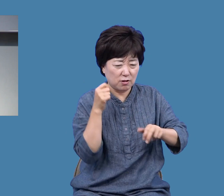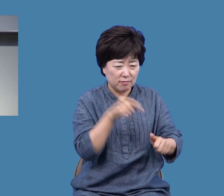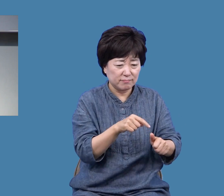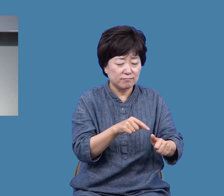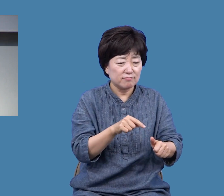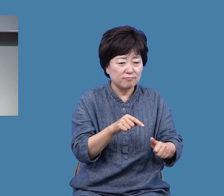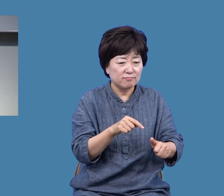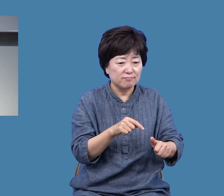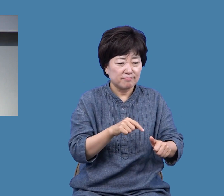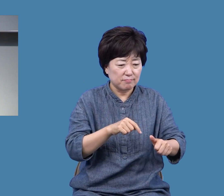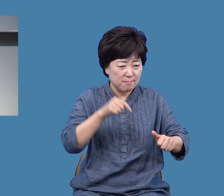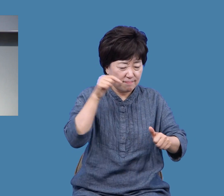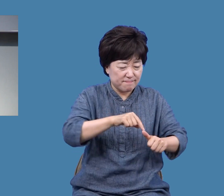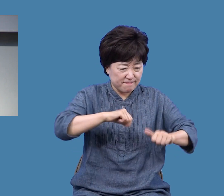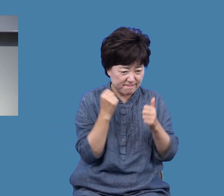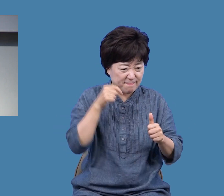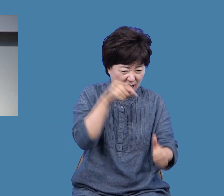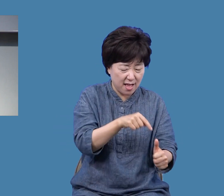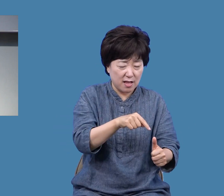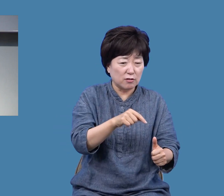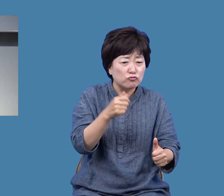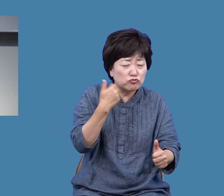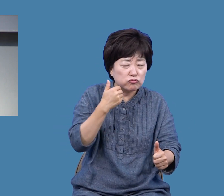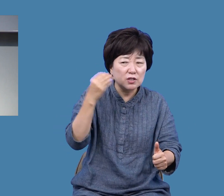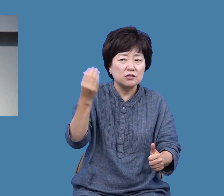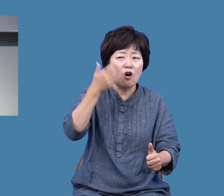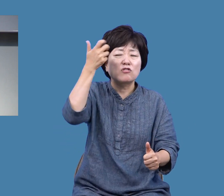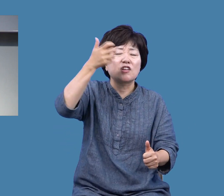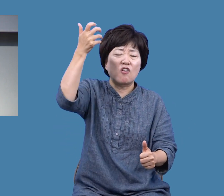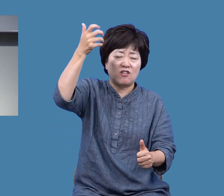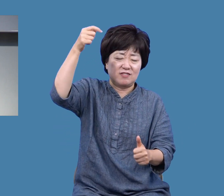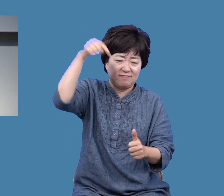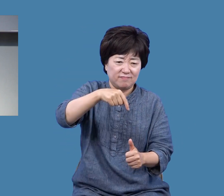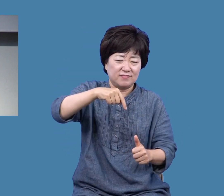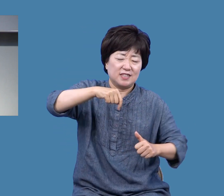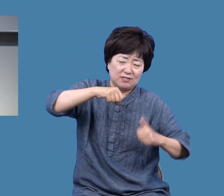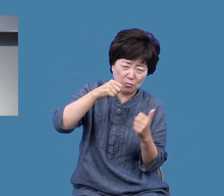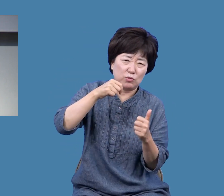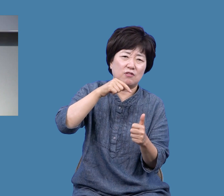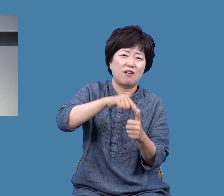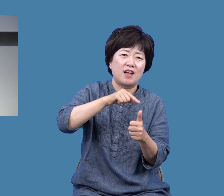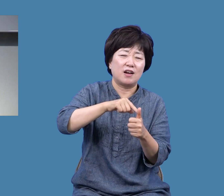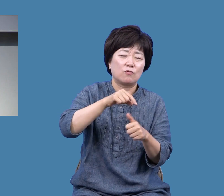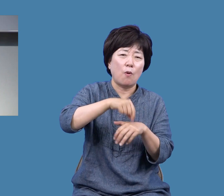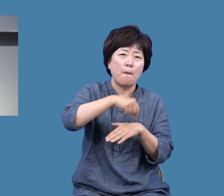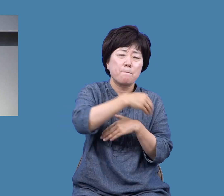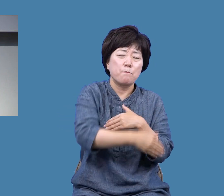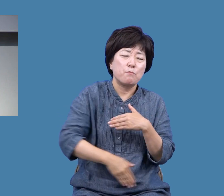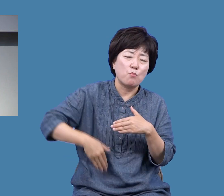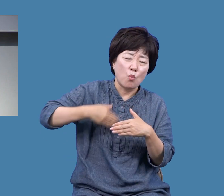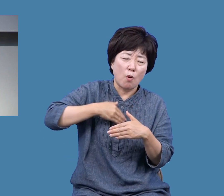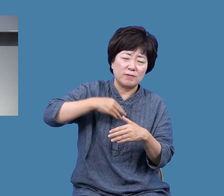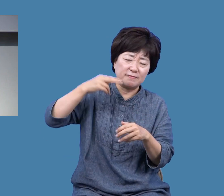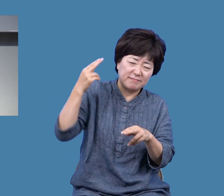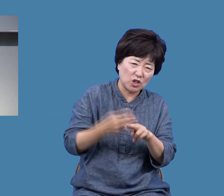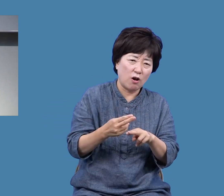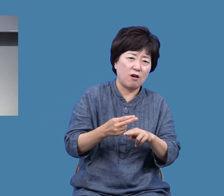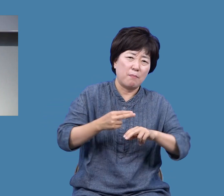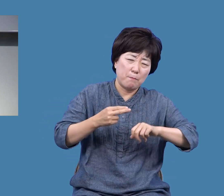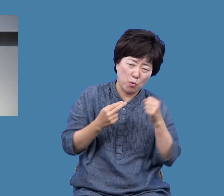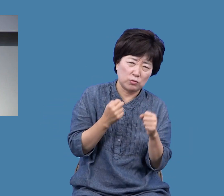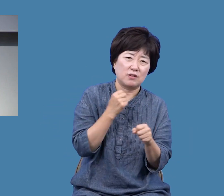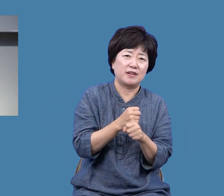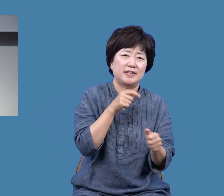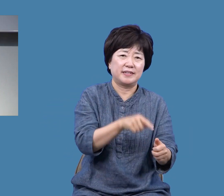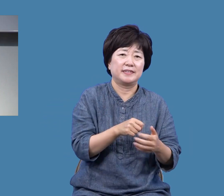성령께 복종시키는 거예요. 이게 여러분 몸의 구원입니다. 예. 그래서 이 몸의 구원이 이루어지지 않은